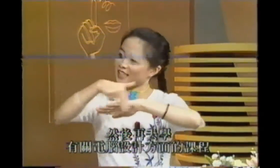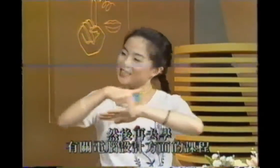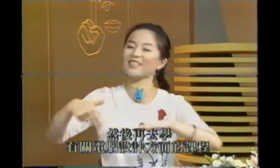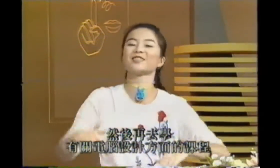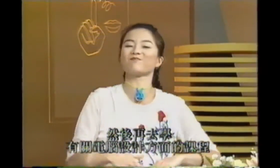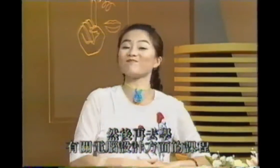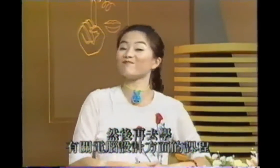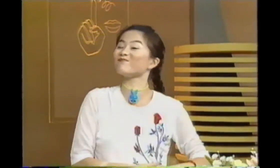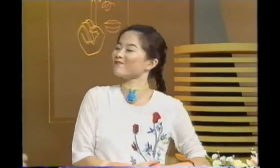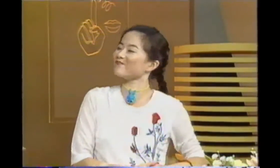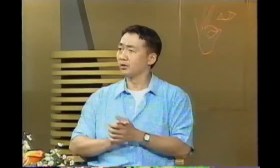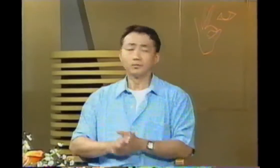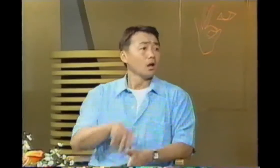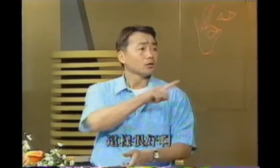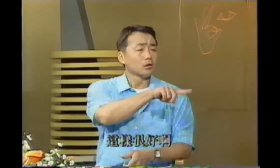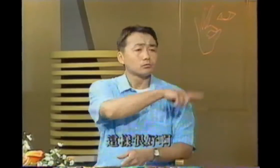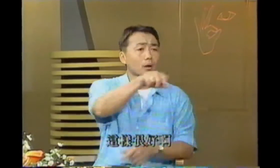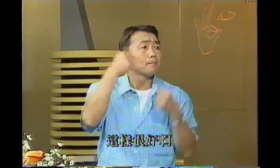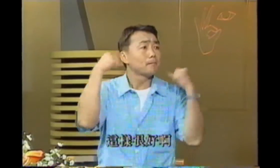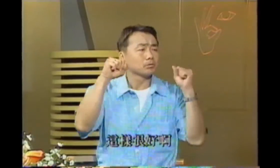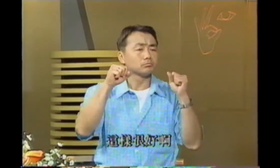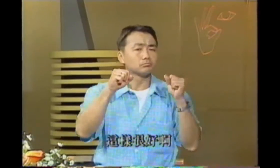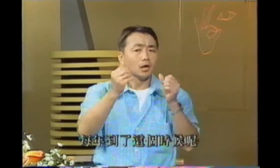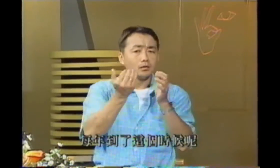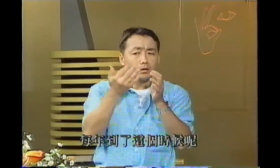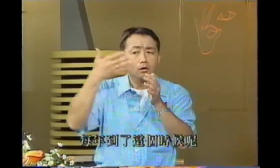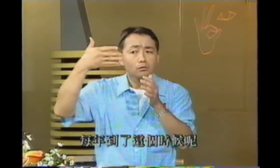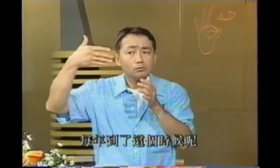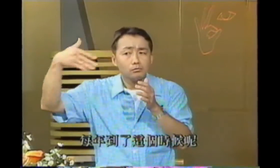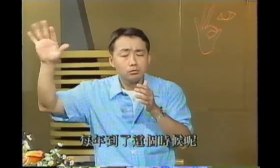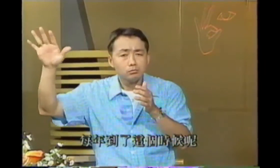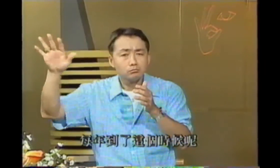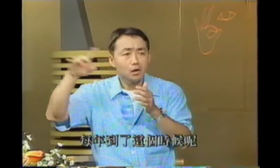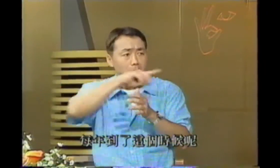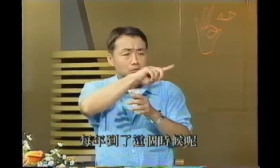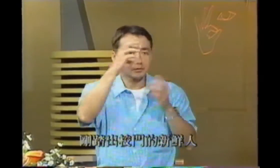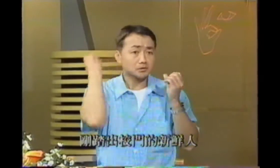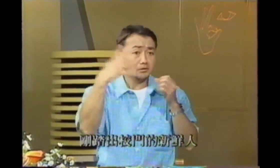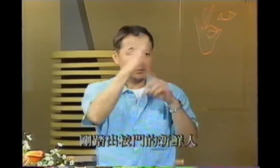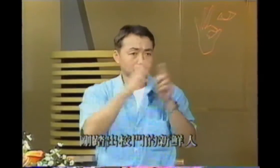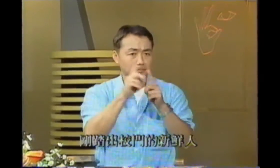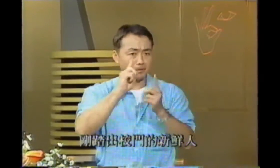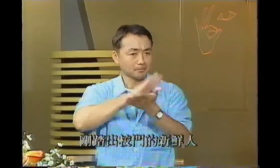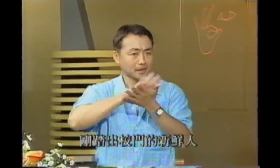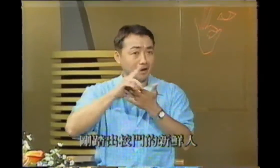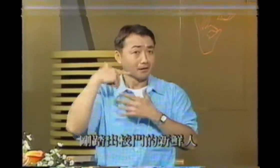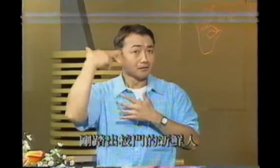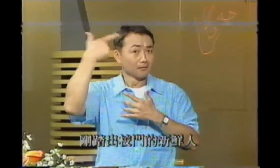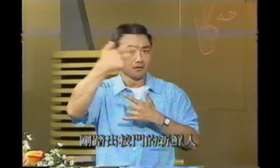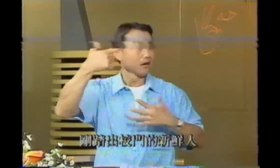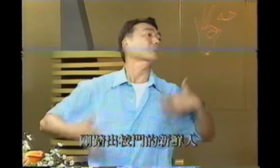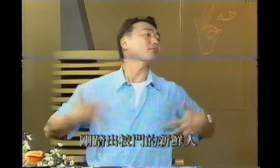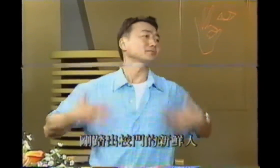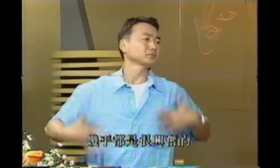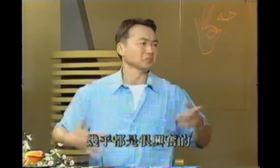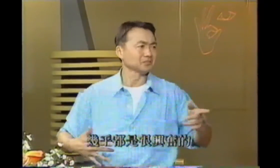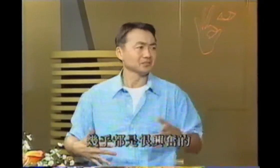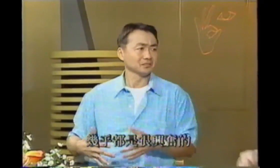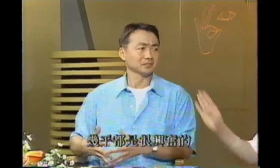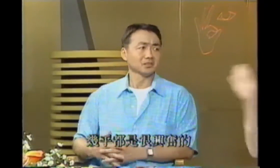程。 这样很好啊。每年到了这个时候呢，刚踏出校门的新鲜人呐、几乎啊都是